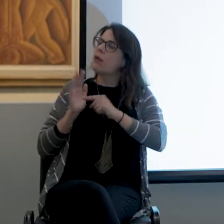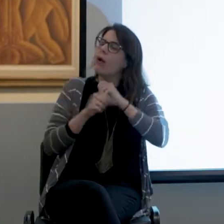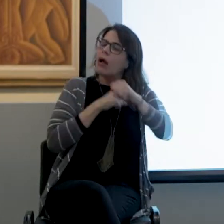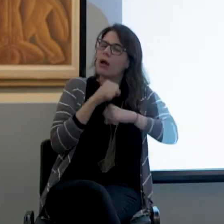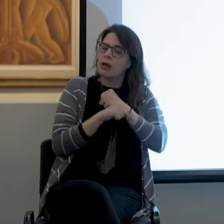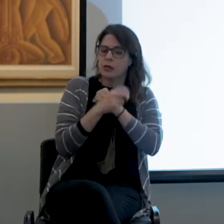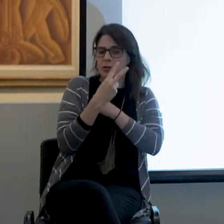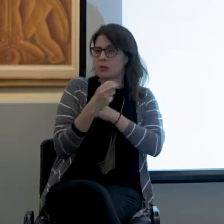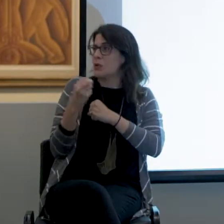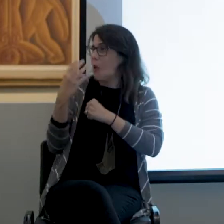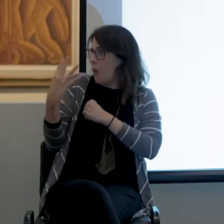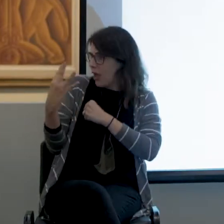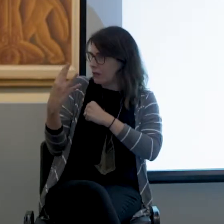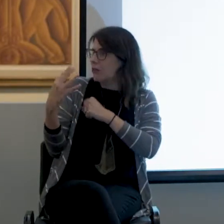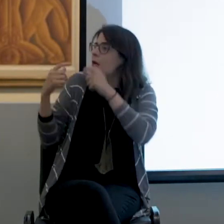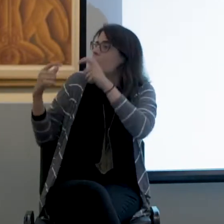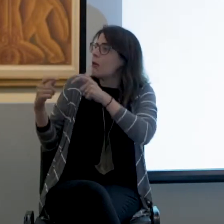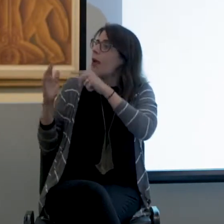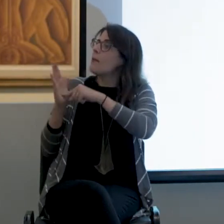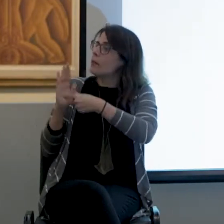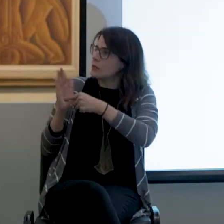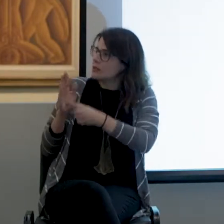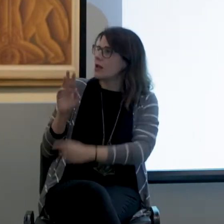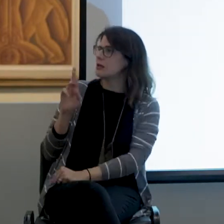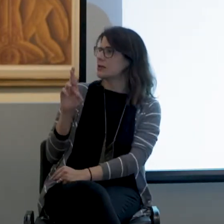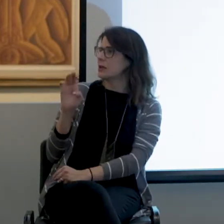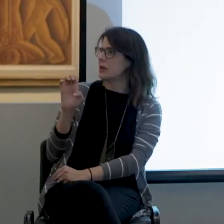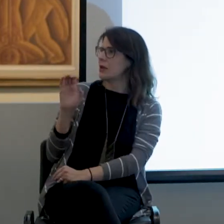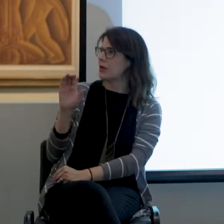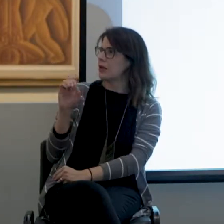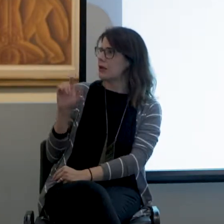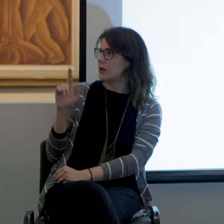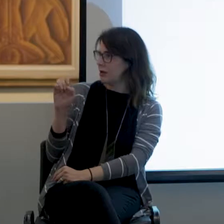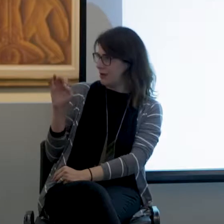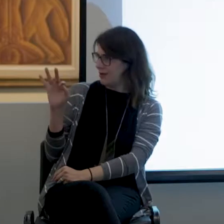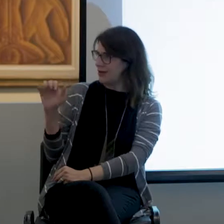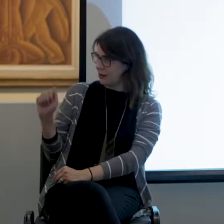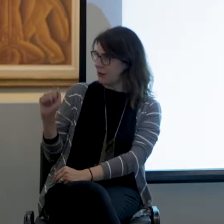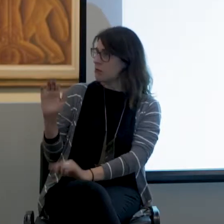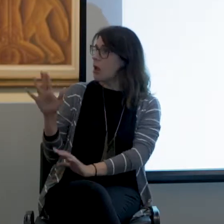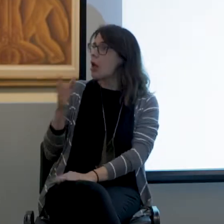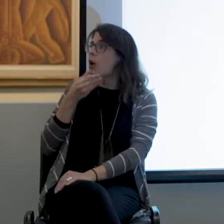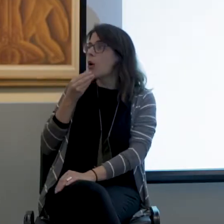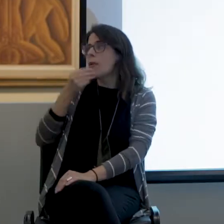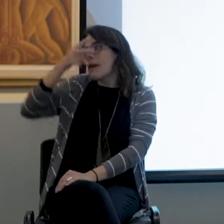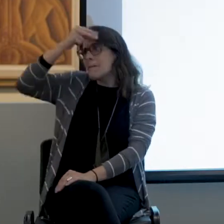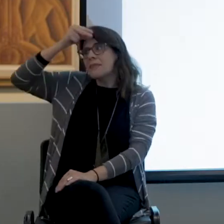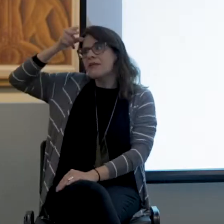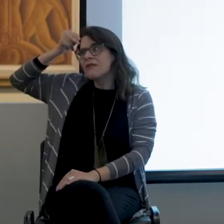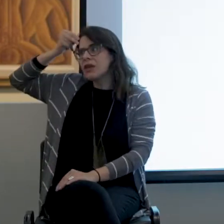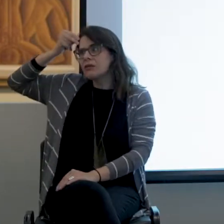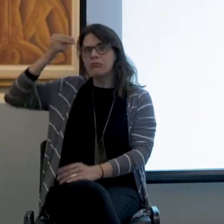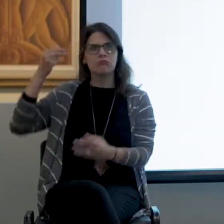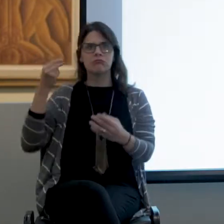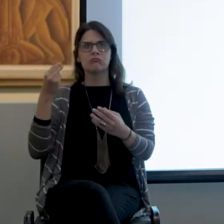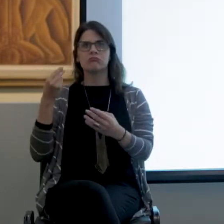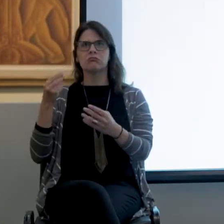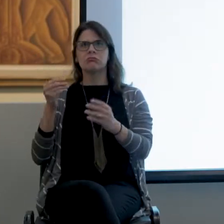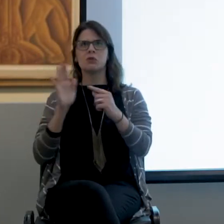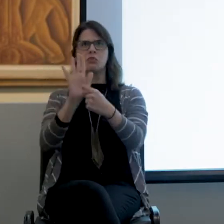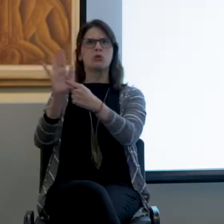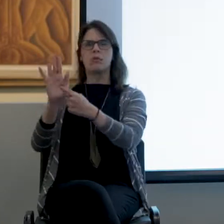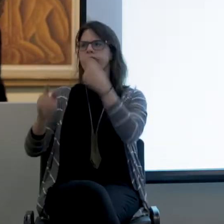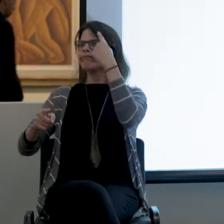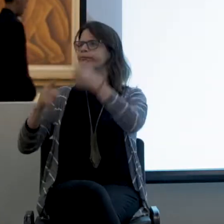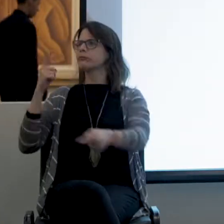na Recoleta, e que foi fechada pelo prefeito de... um escândalo, virou um escândalo. Passeata de 100 mil